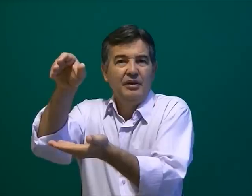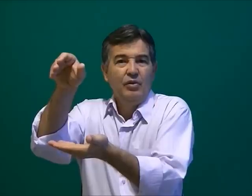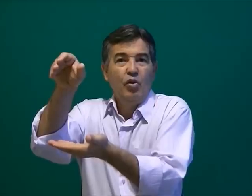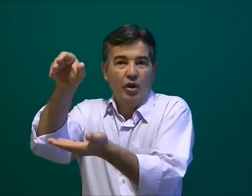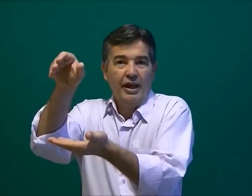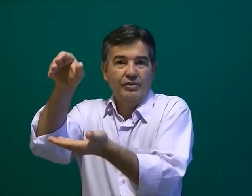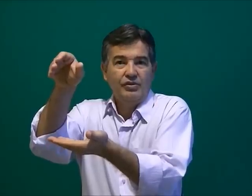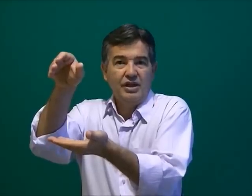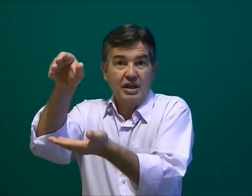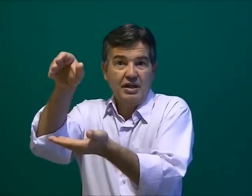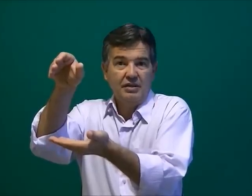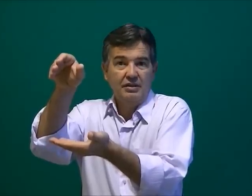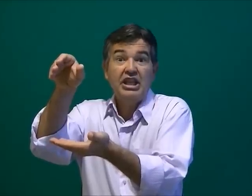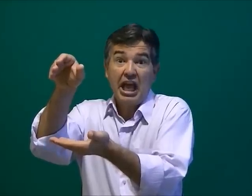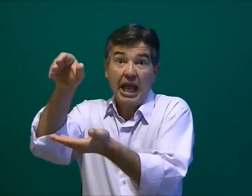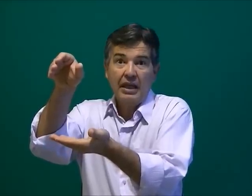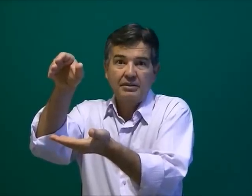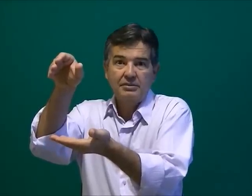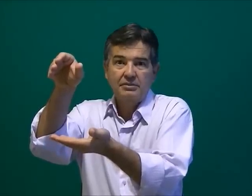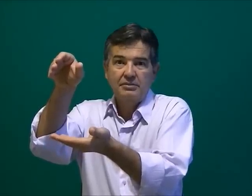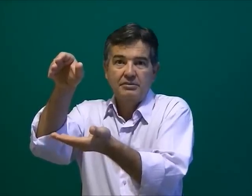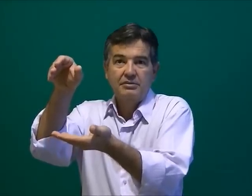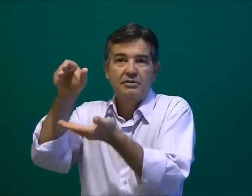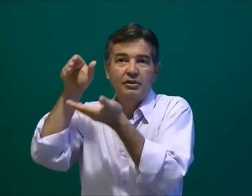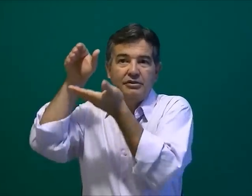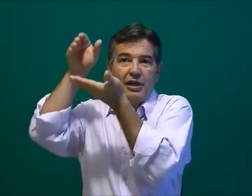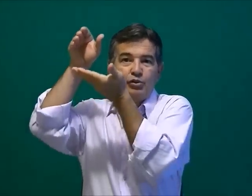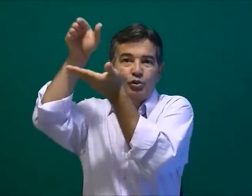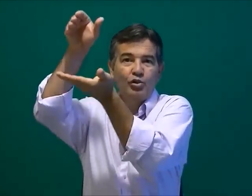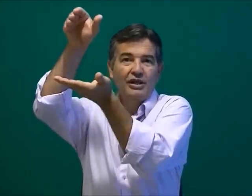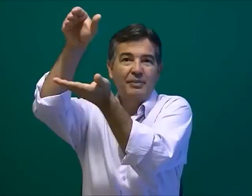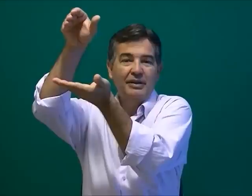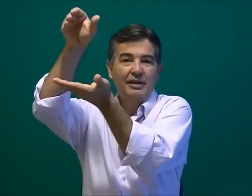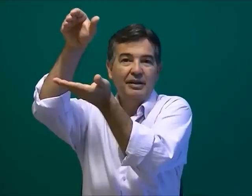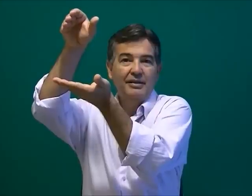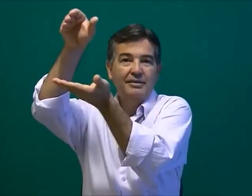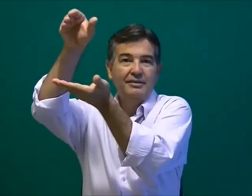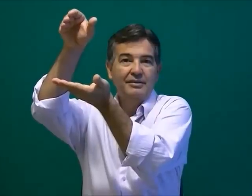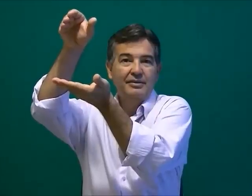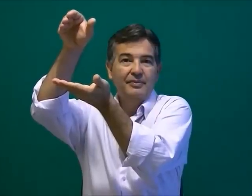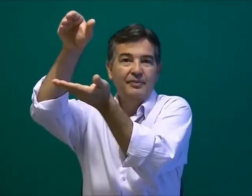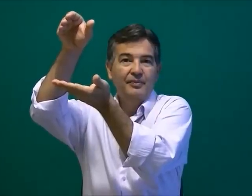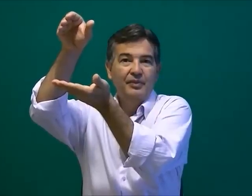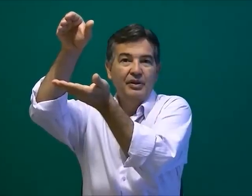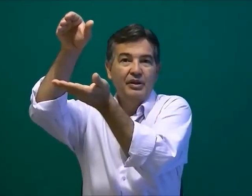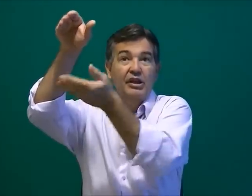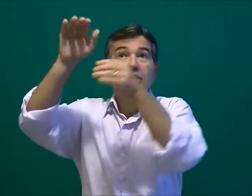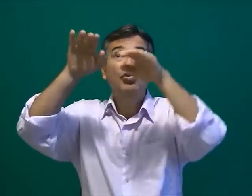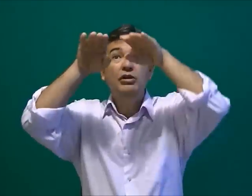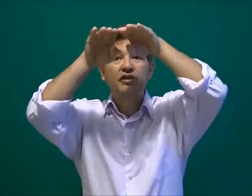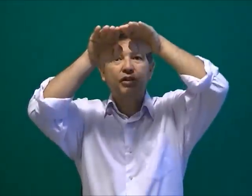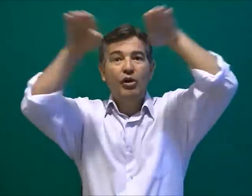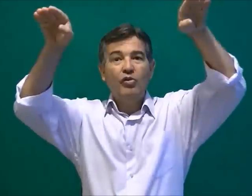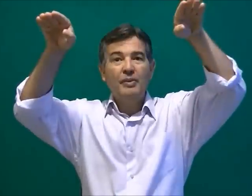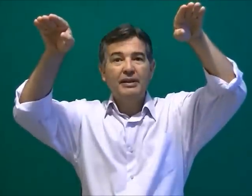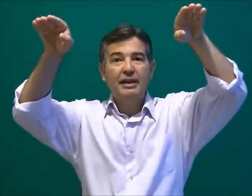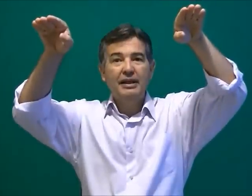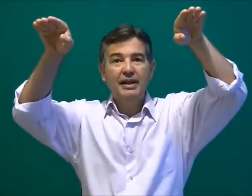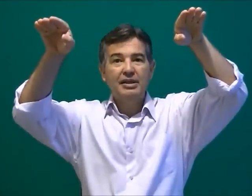O correto seria, e é, na altura da prateleira. Então, quando você coloca uma prateleira nesta